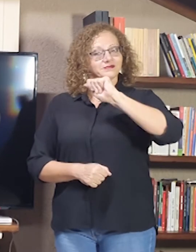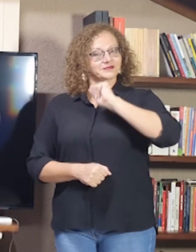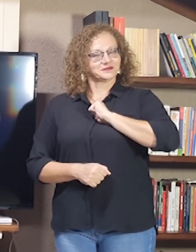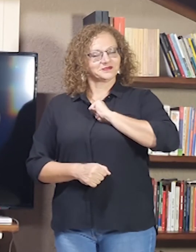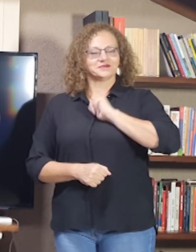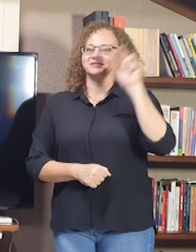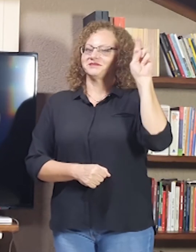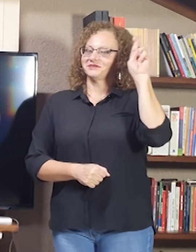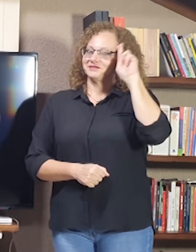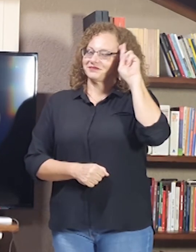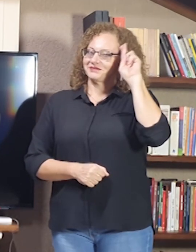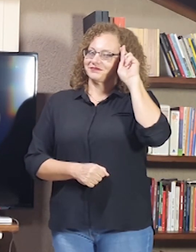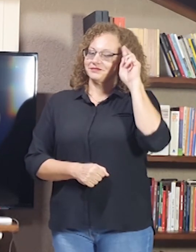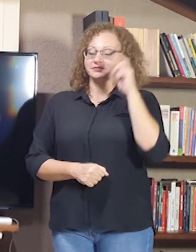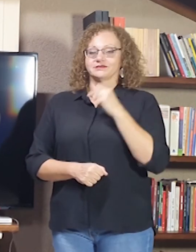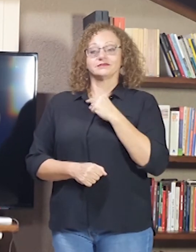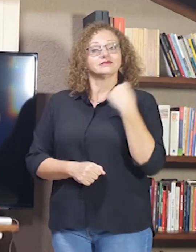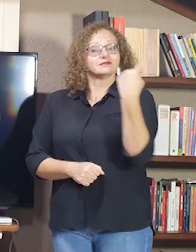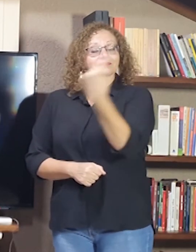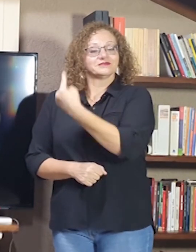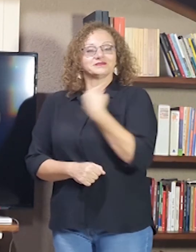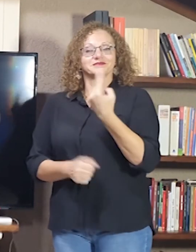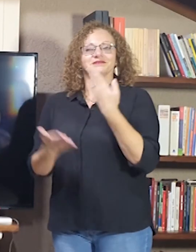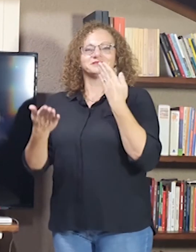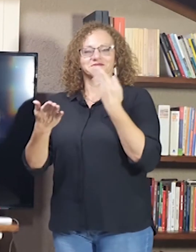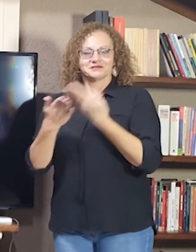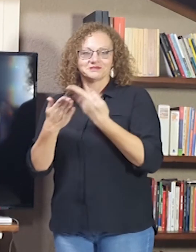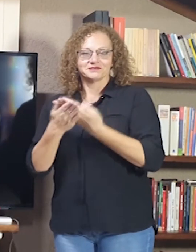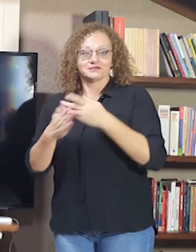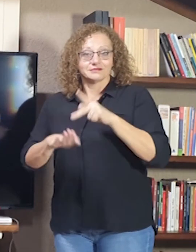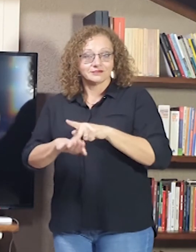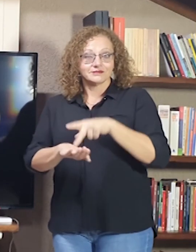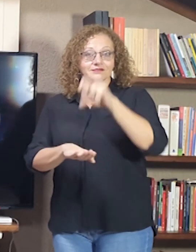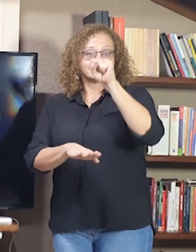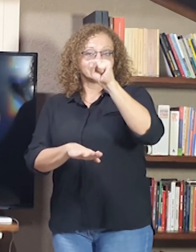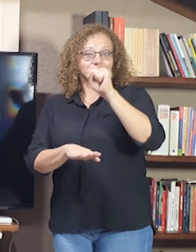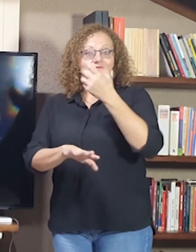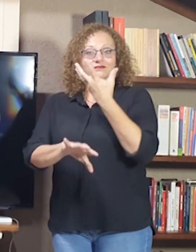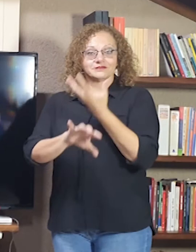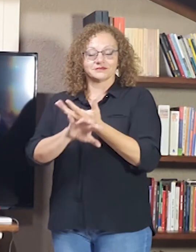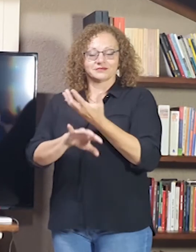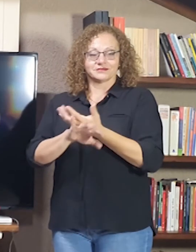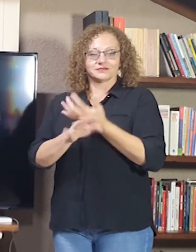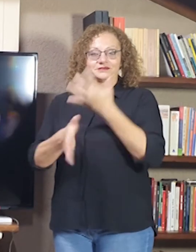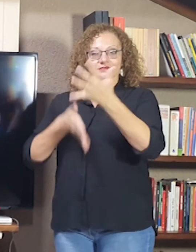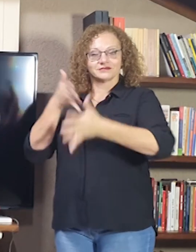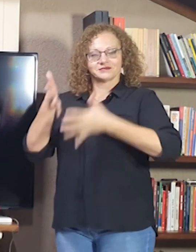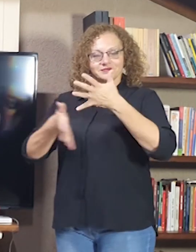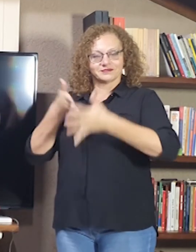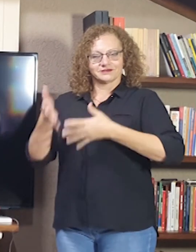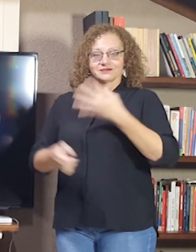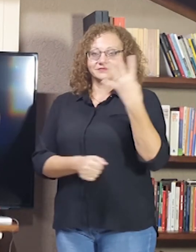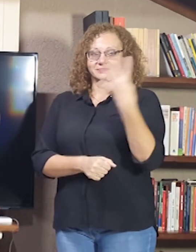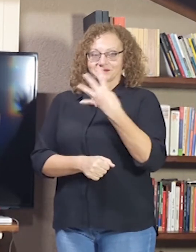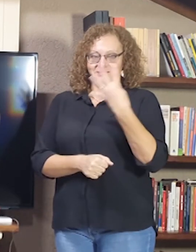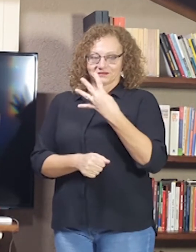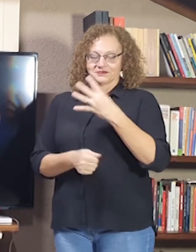O meu sinal é este. Nós vamos estudar, nessa pós em Libras, a disciplina